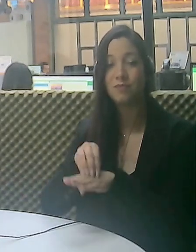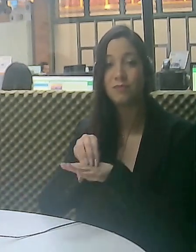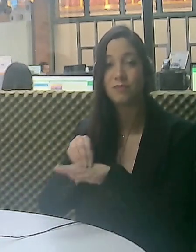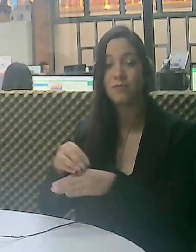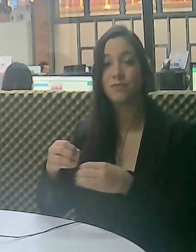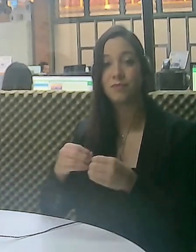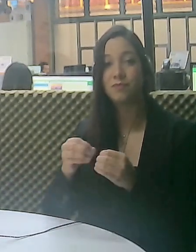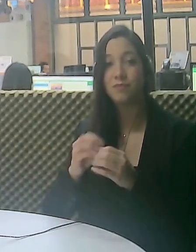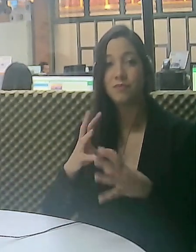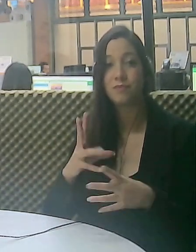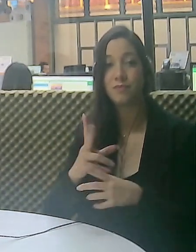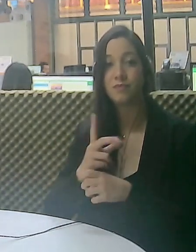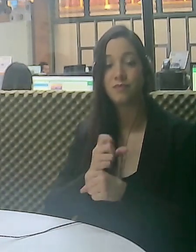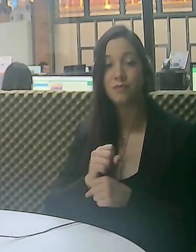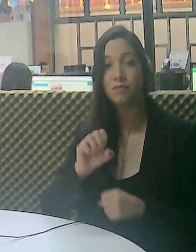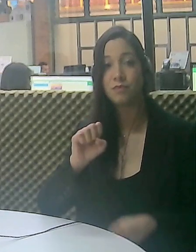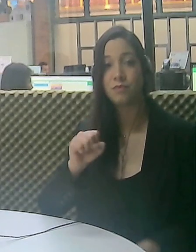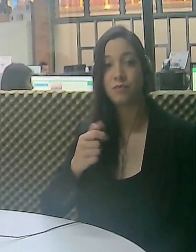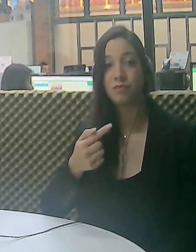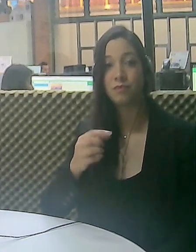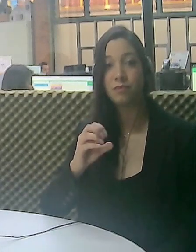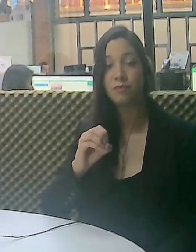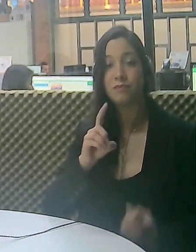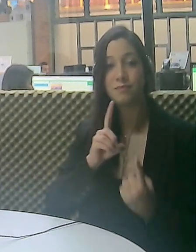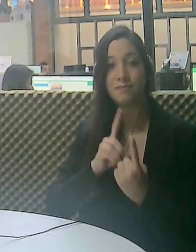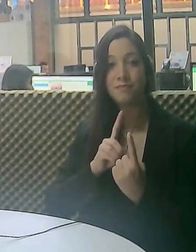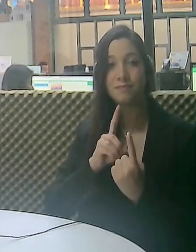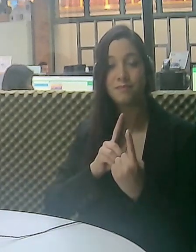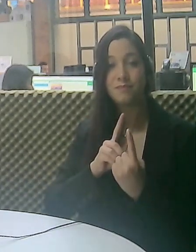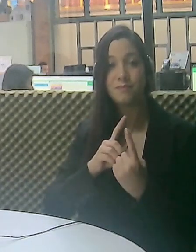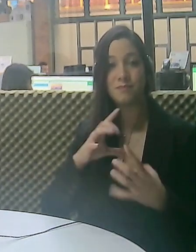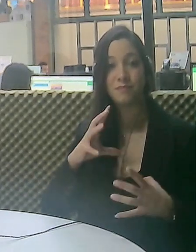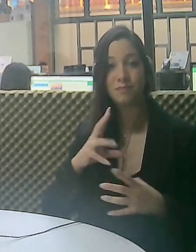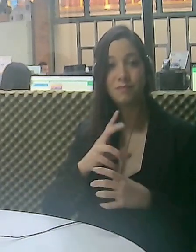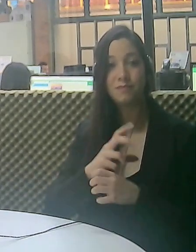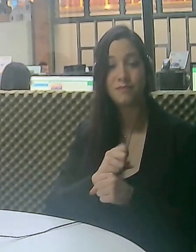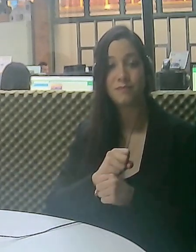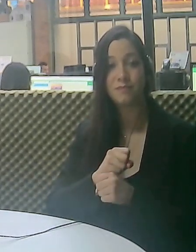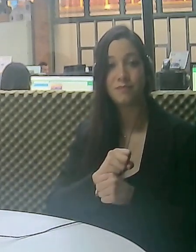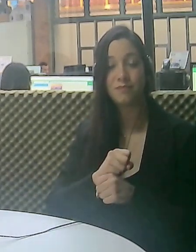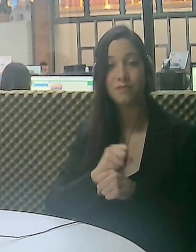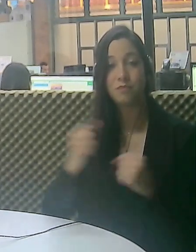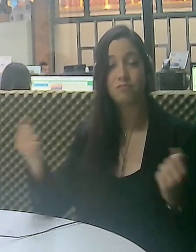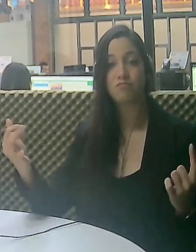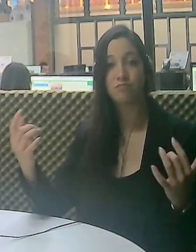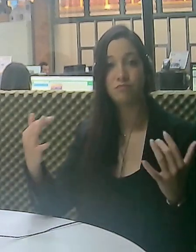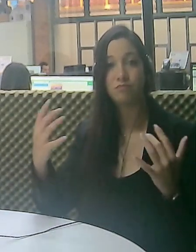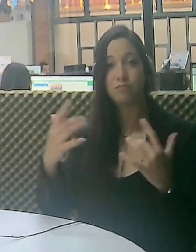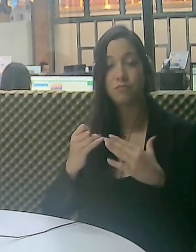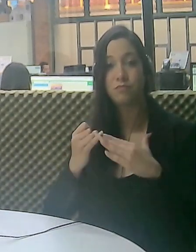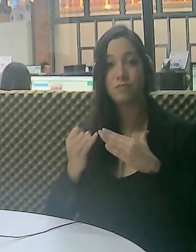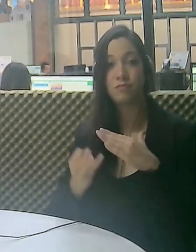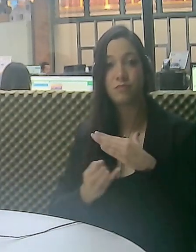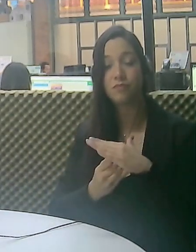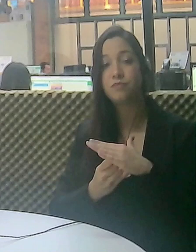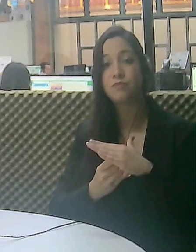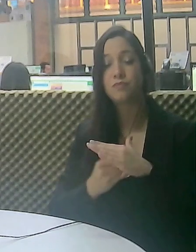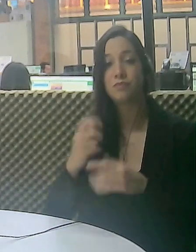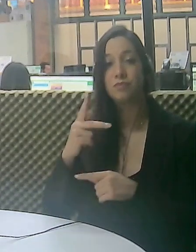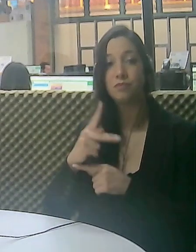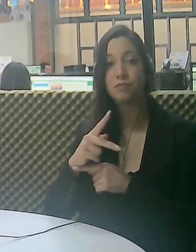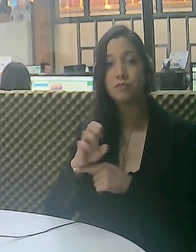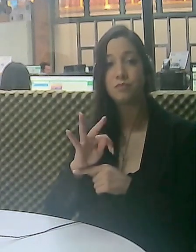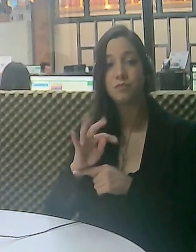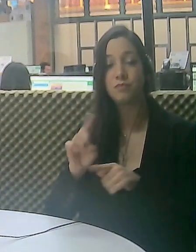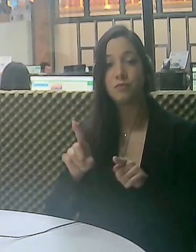distritos, somando 870 atendimentos. Ao todo, o chamamento público que habilitou o Instituto SOS Pet e a